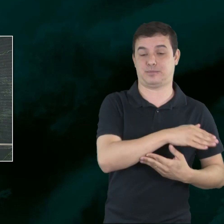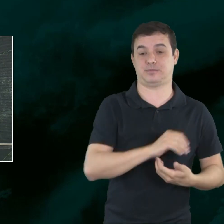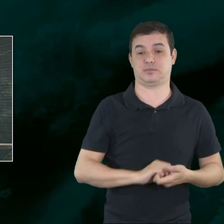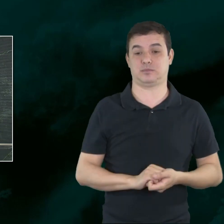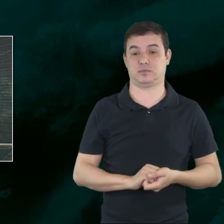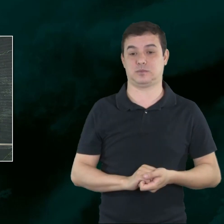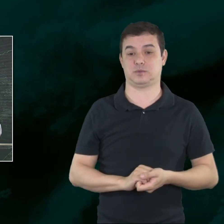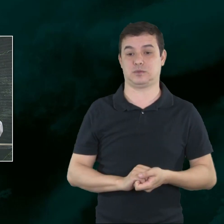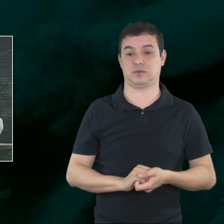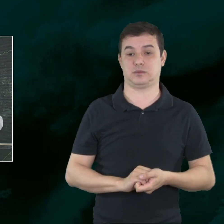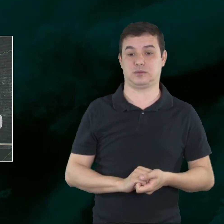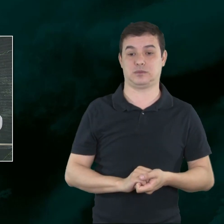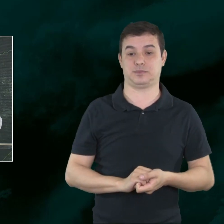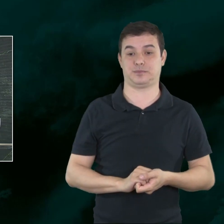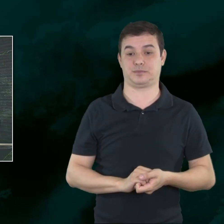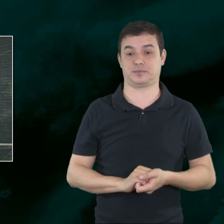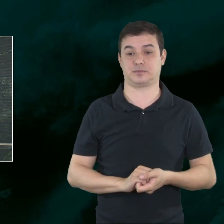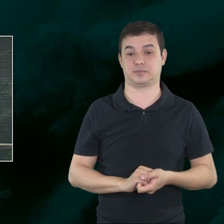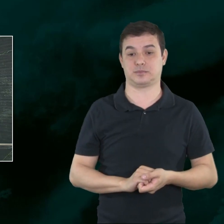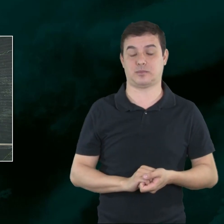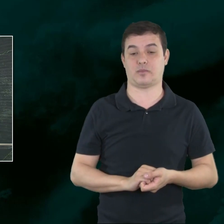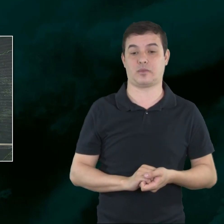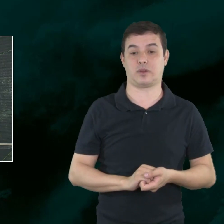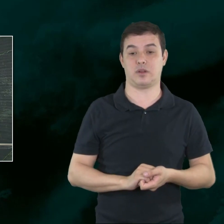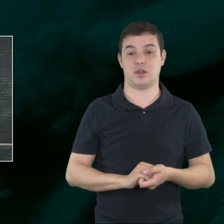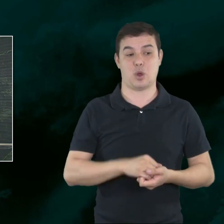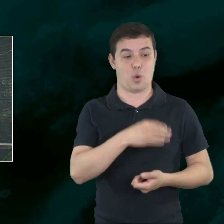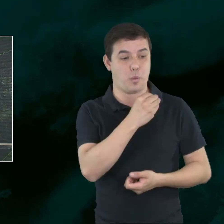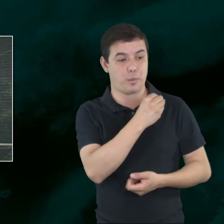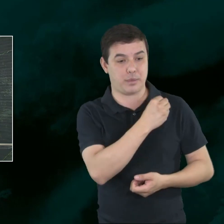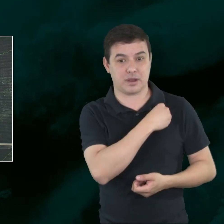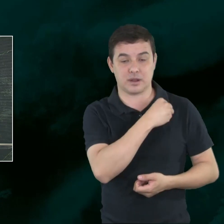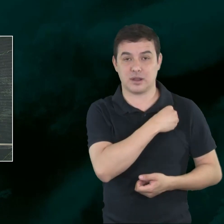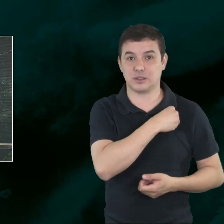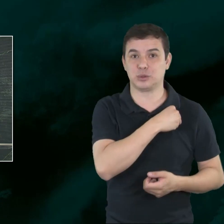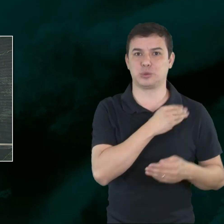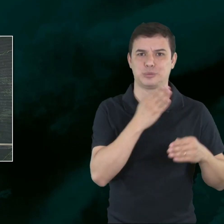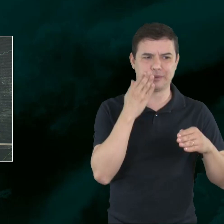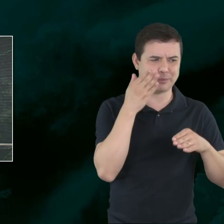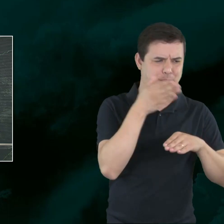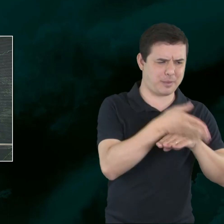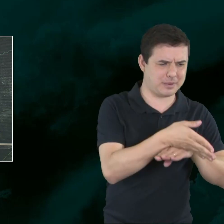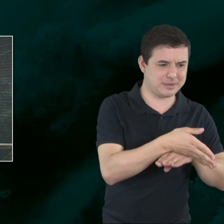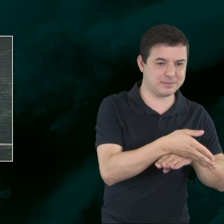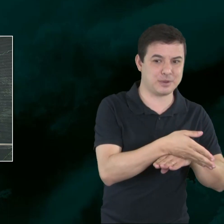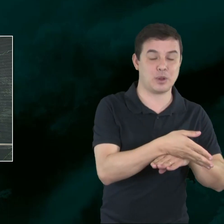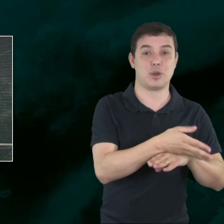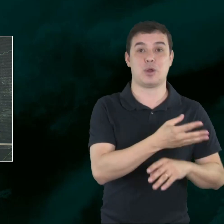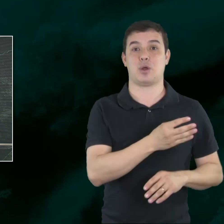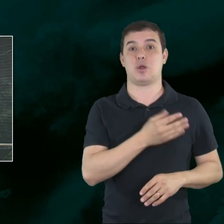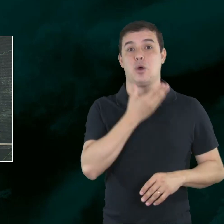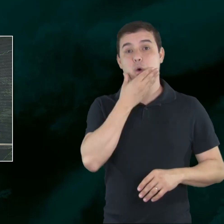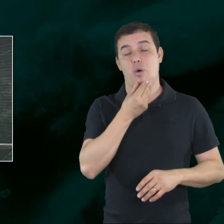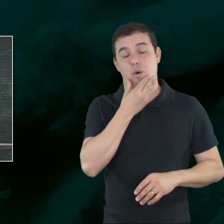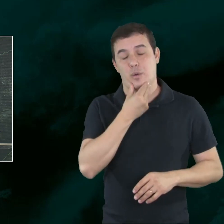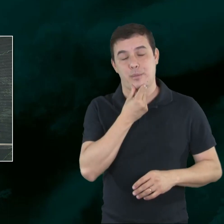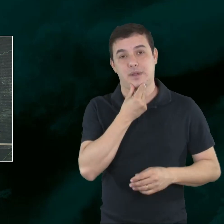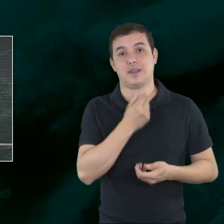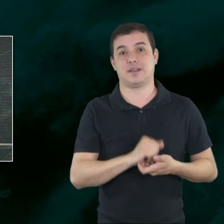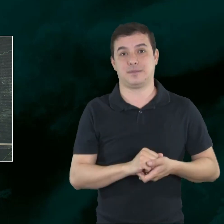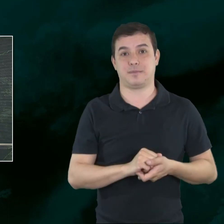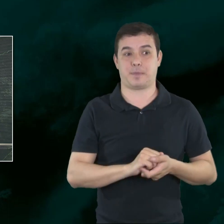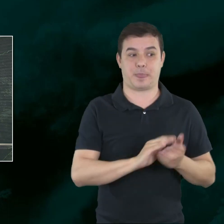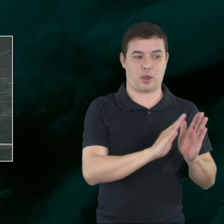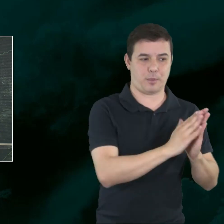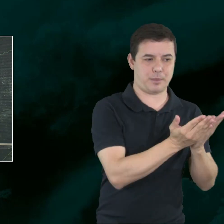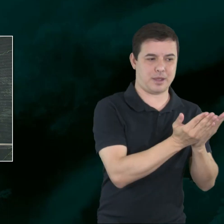criado, ele também corrompeu o homem, fazendo com que o homem transgredisse contra a palavra de